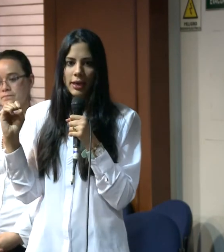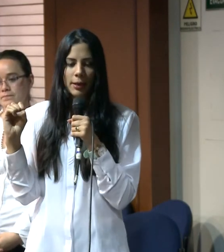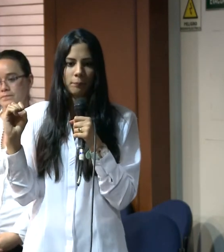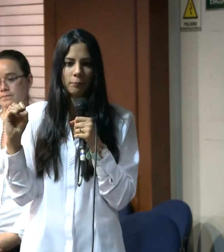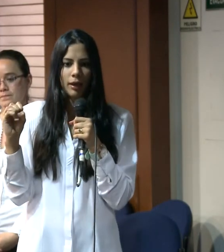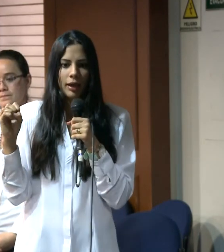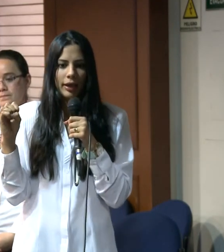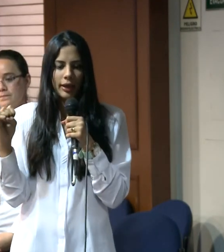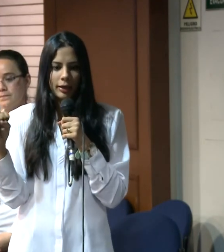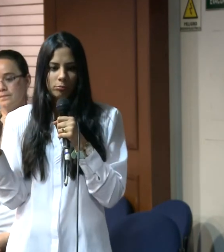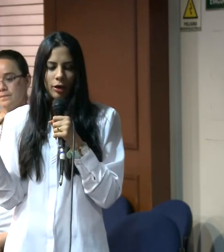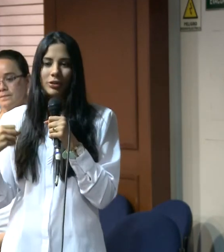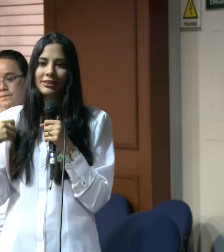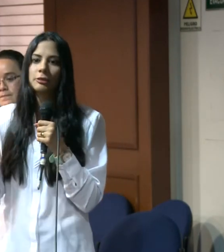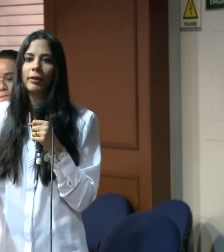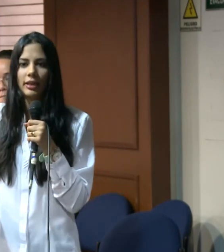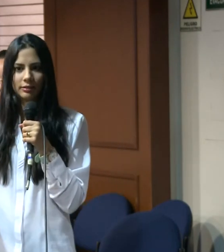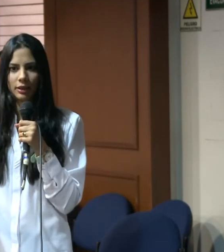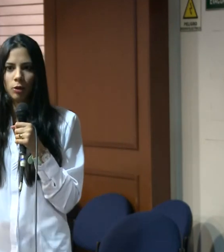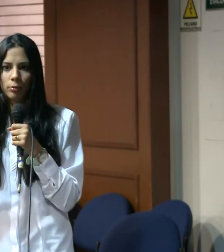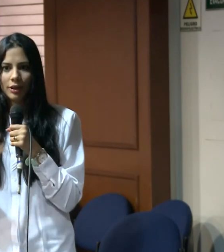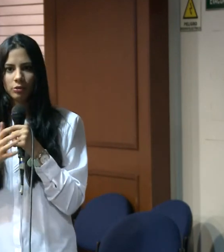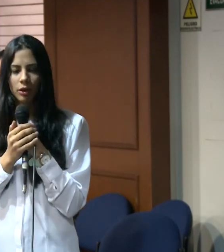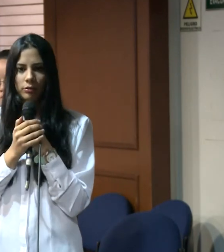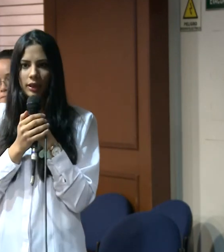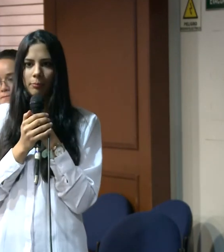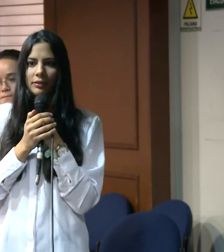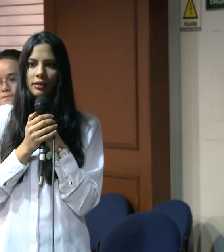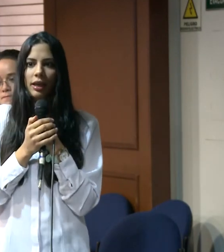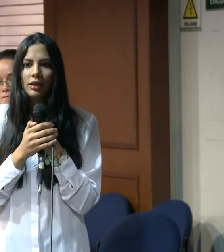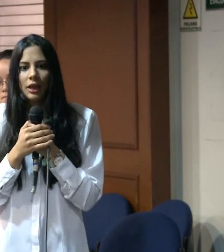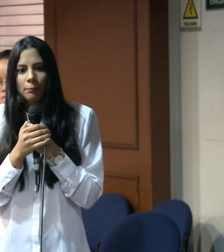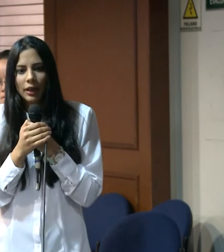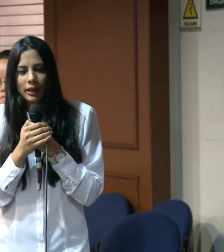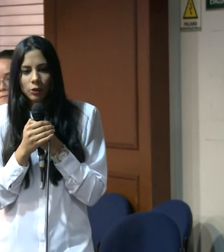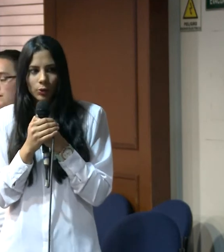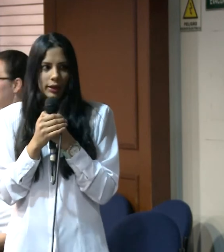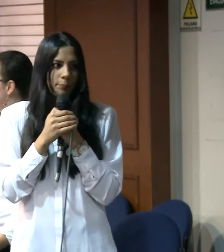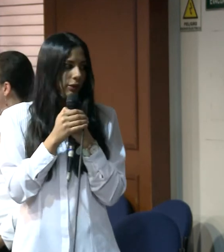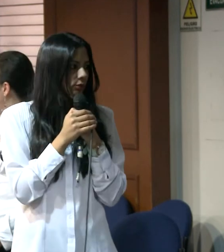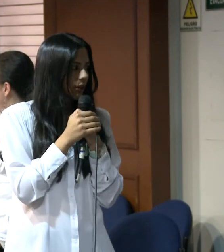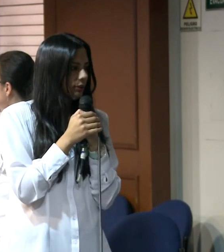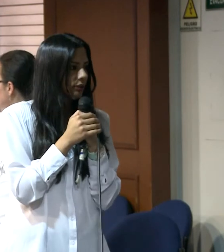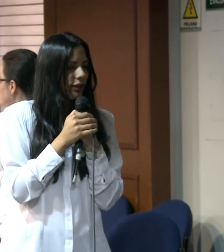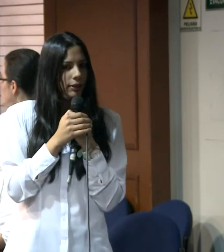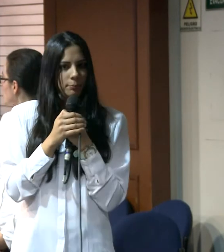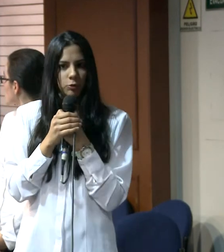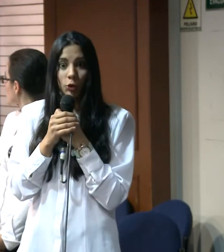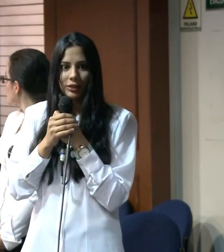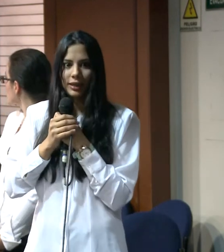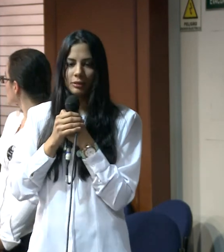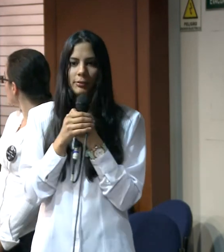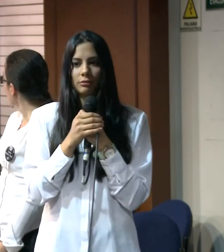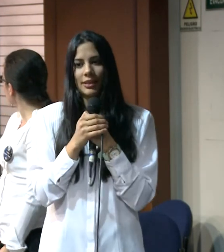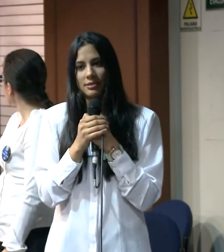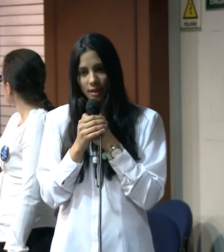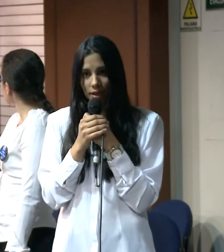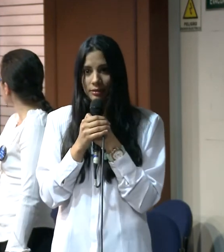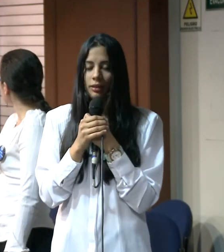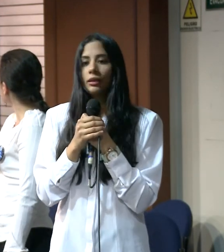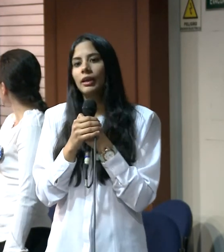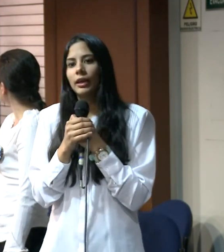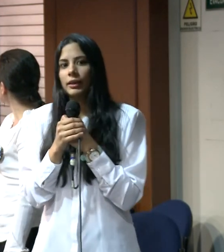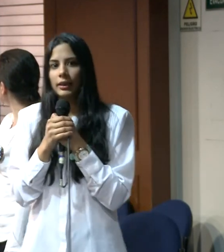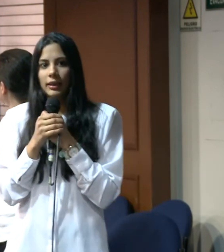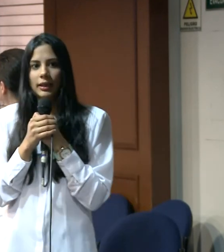solamente de unas experiencias con poblaciones con discapacidad, más que todo era personas sordas y personas